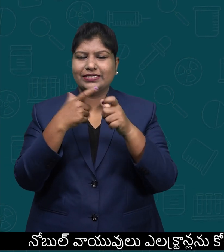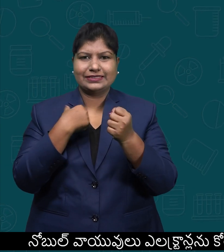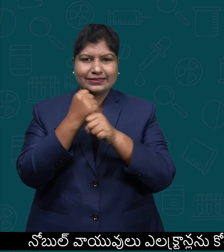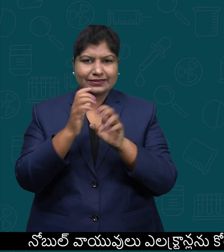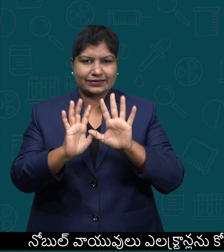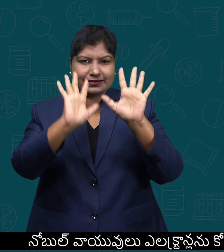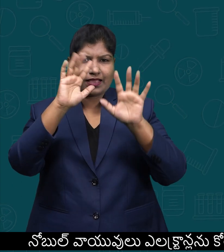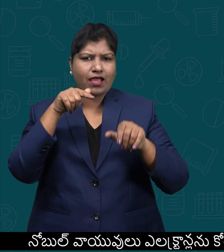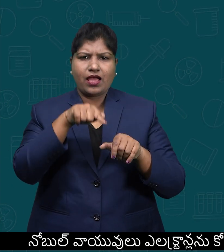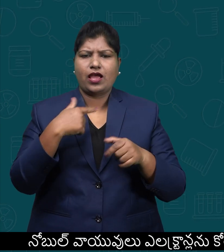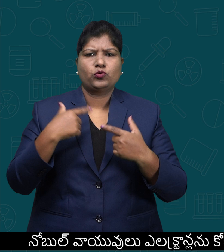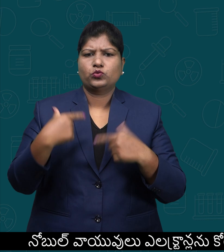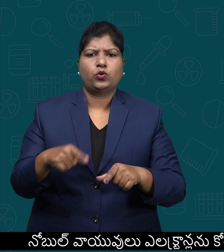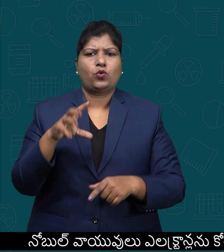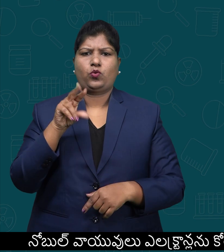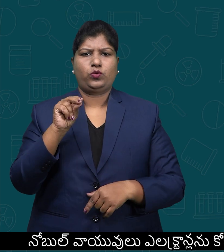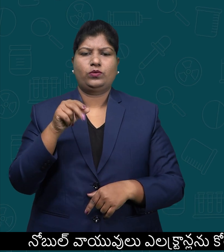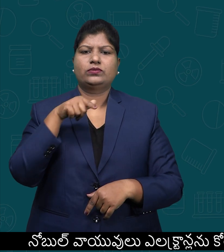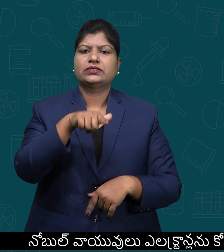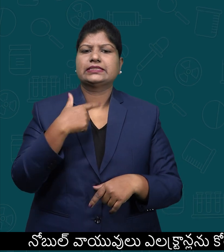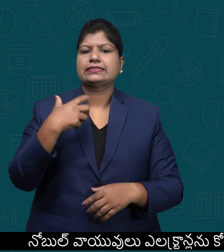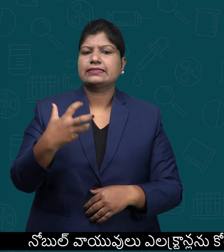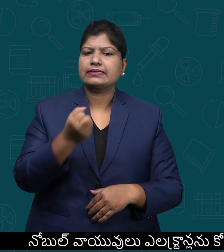కోల్పోవడానికి లేదా పొందేందుకు ప్రయత్నించవు.